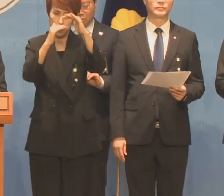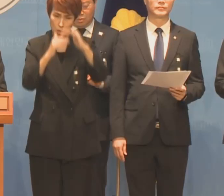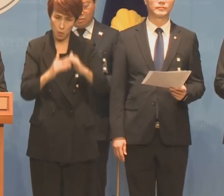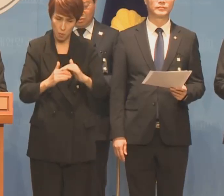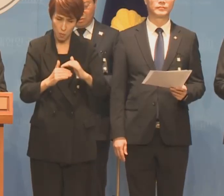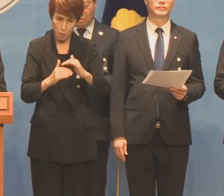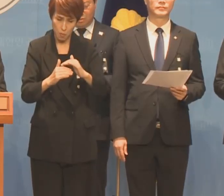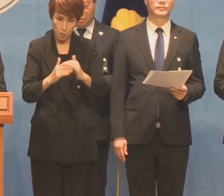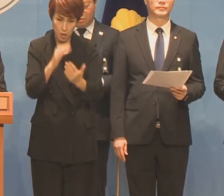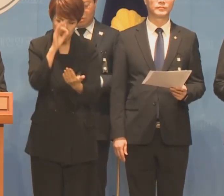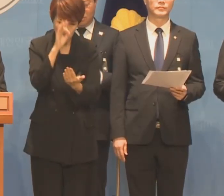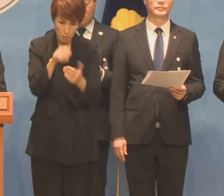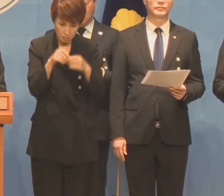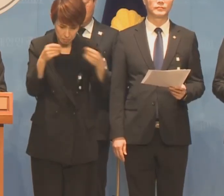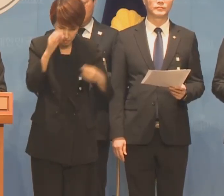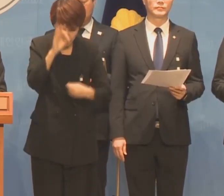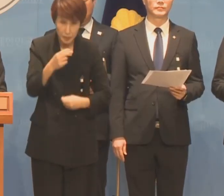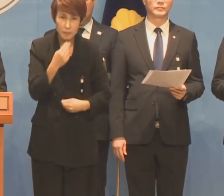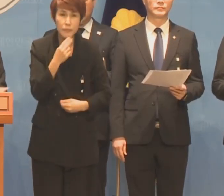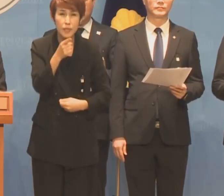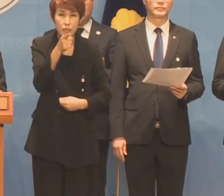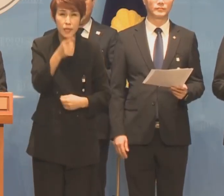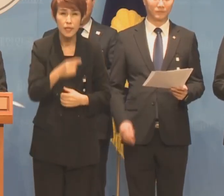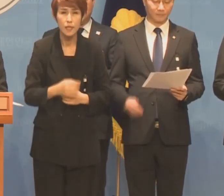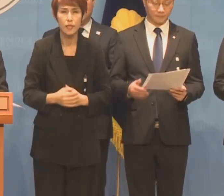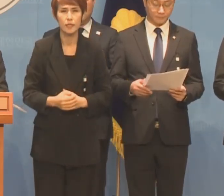보시고 단서는 보시지 않으신 겁니까?